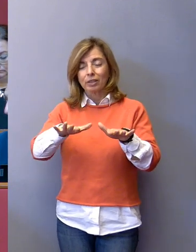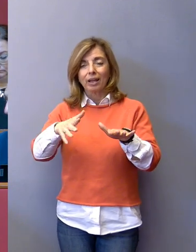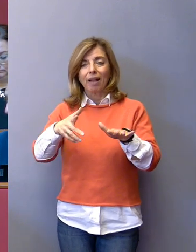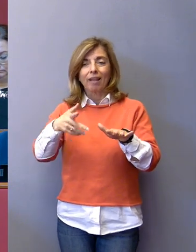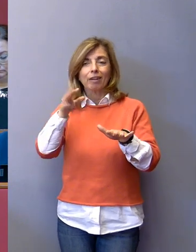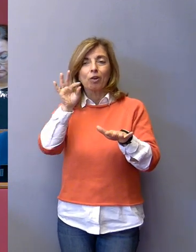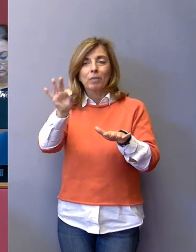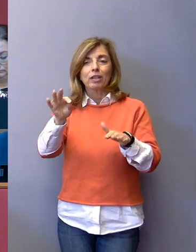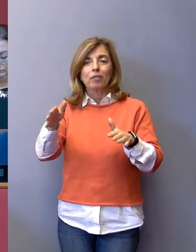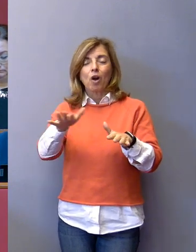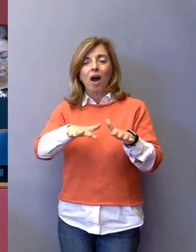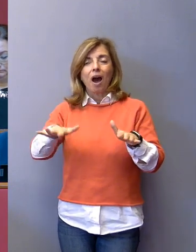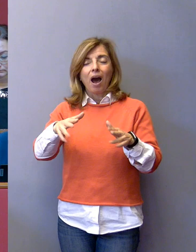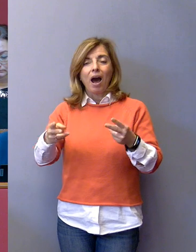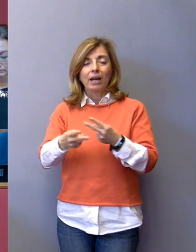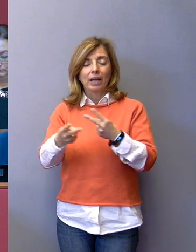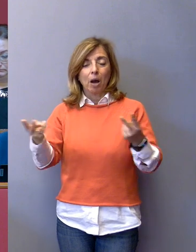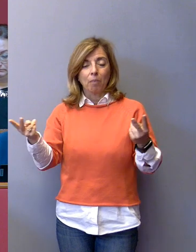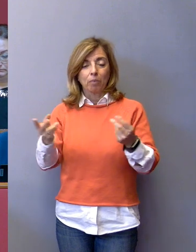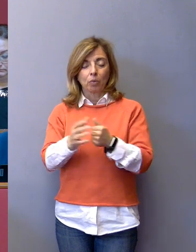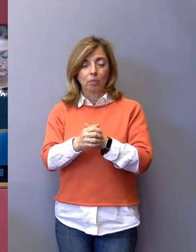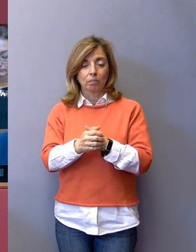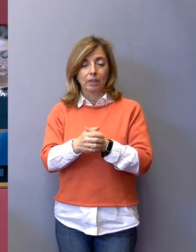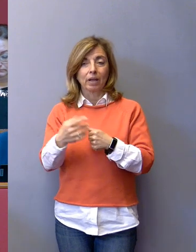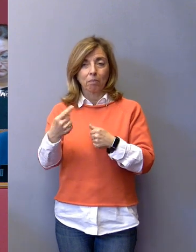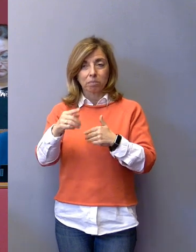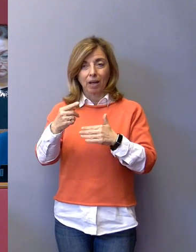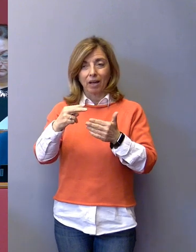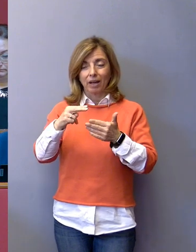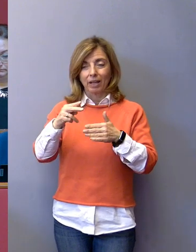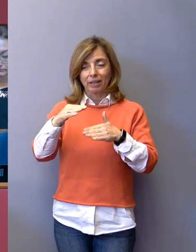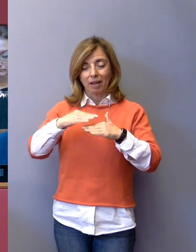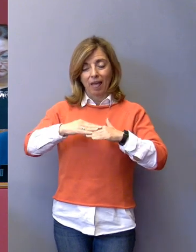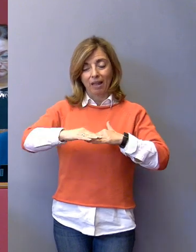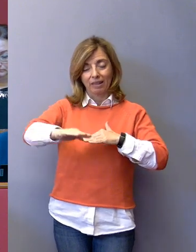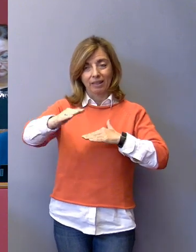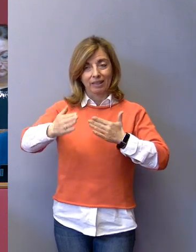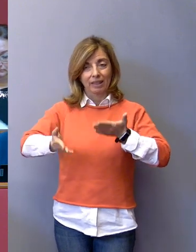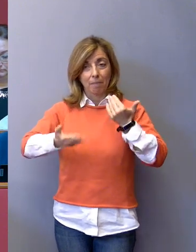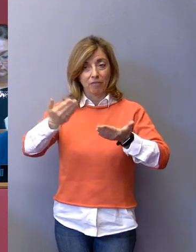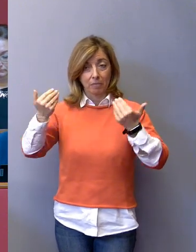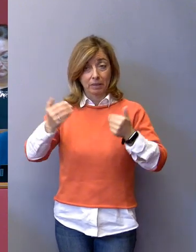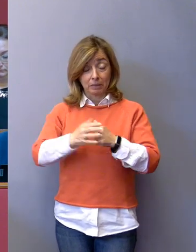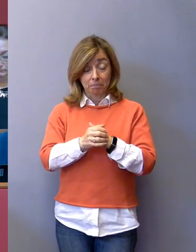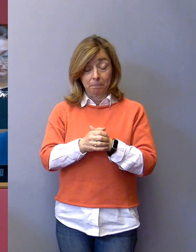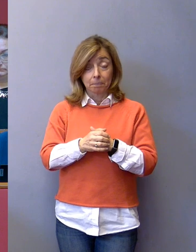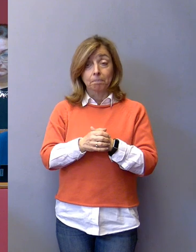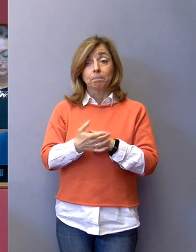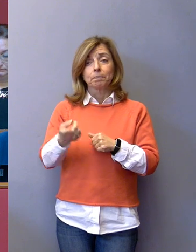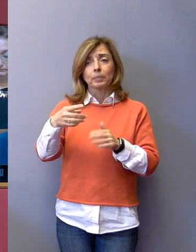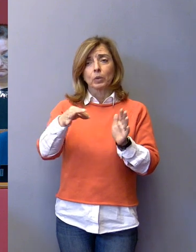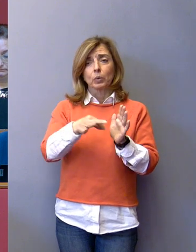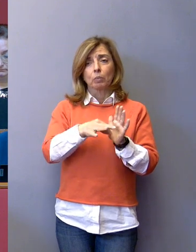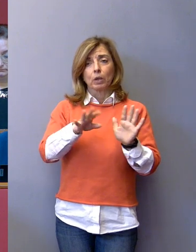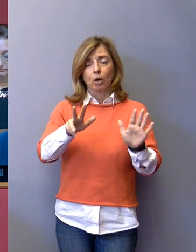Queste tecniche costruttive di De pavimentazione e poi il numero 8